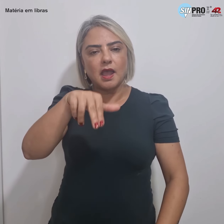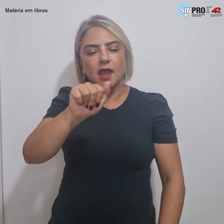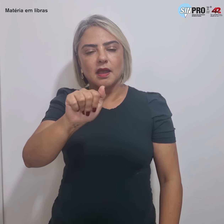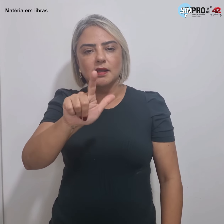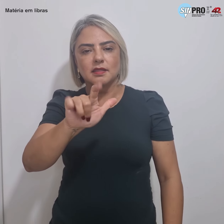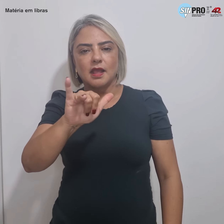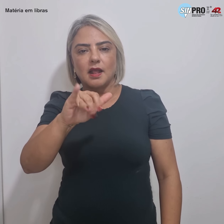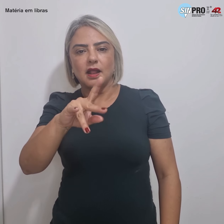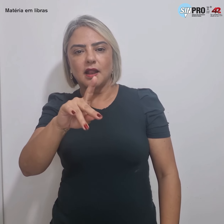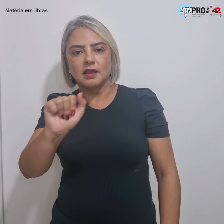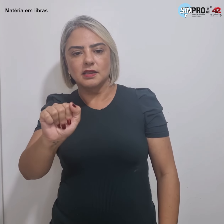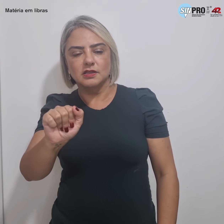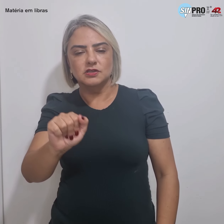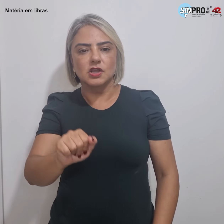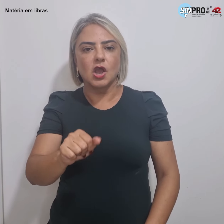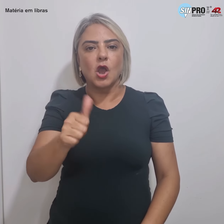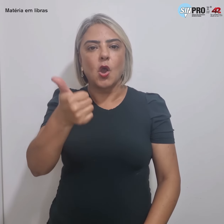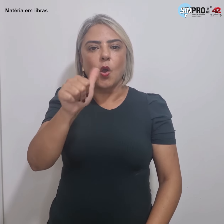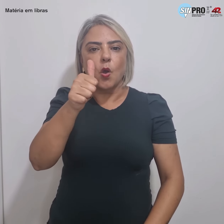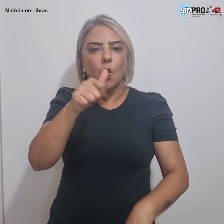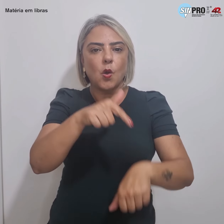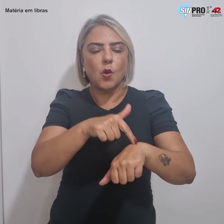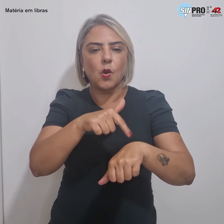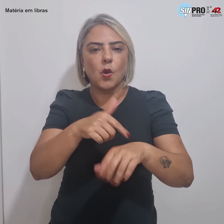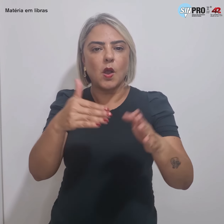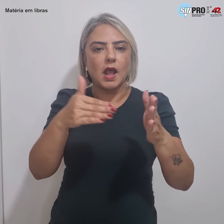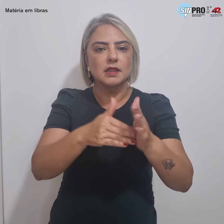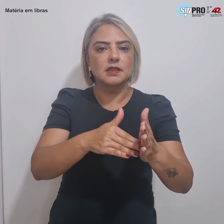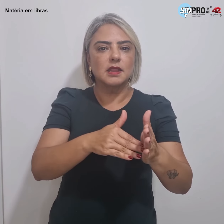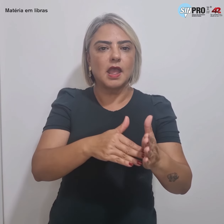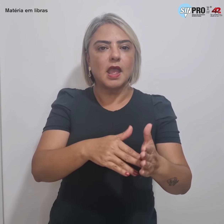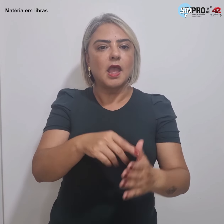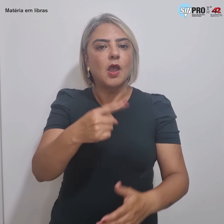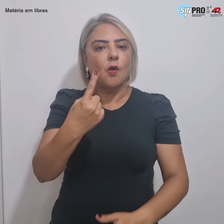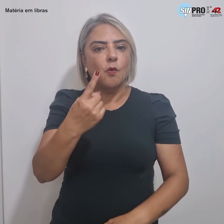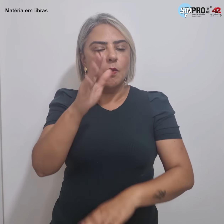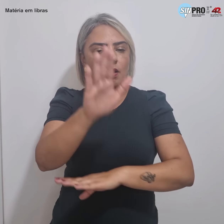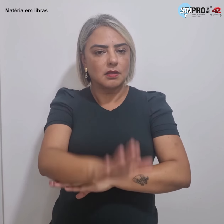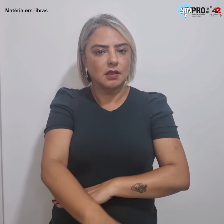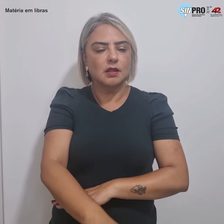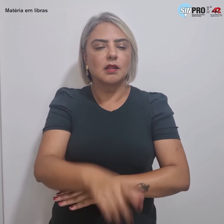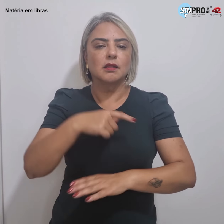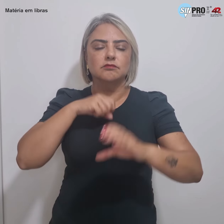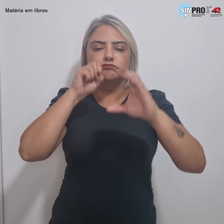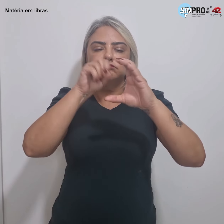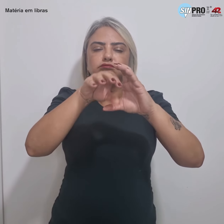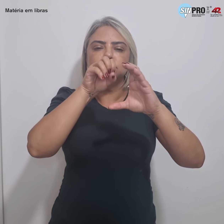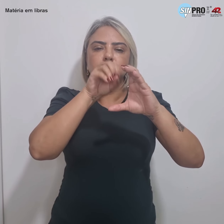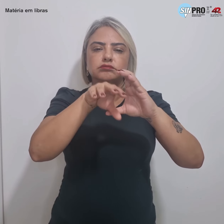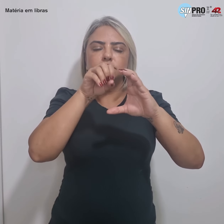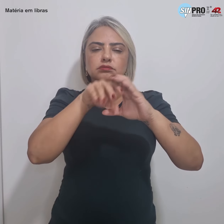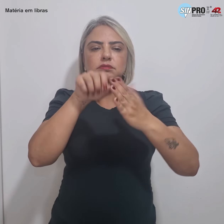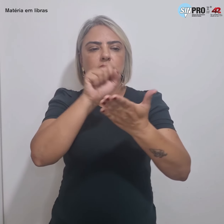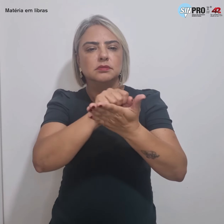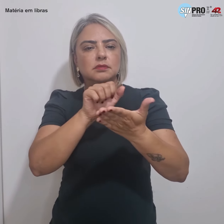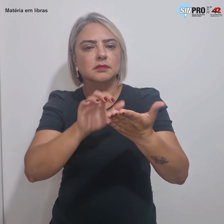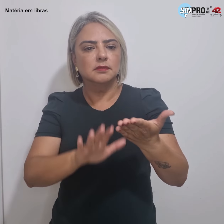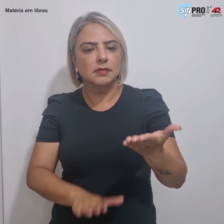Brasília, das 11 horas às 13 horas. Haverá transmissão ao vivo da atividade pelas